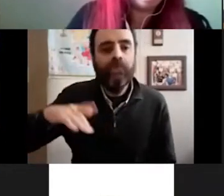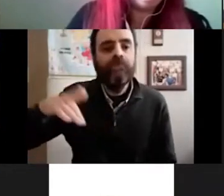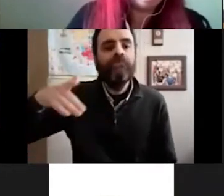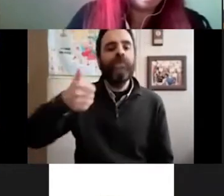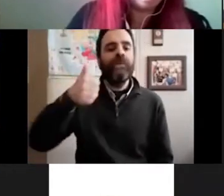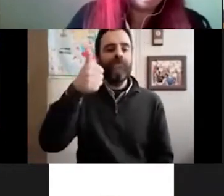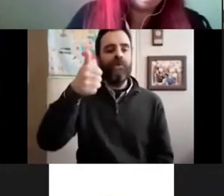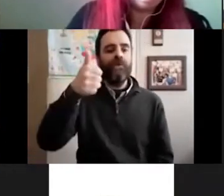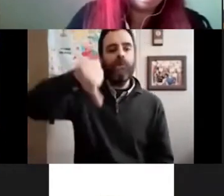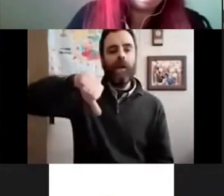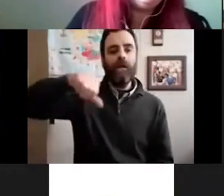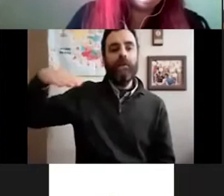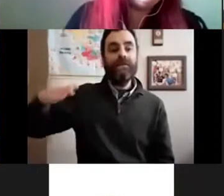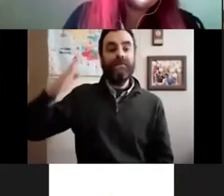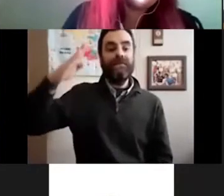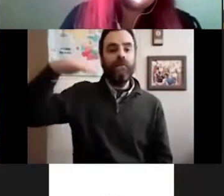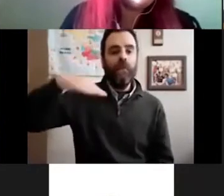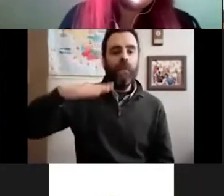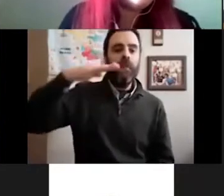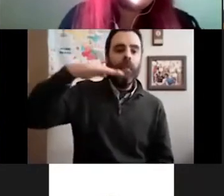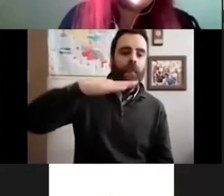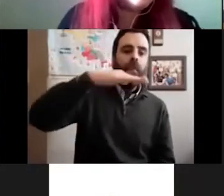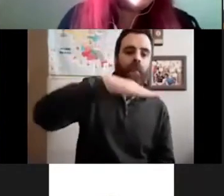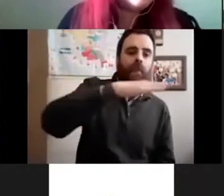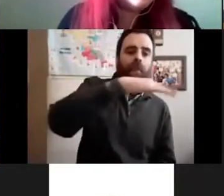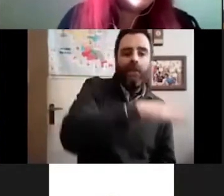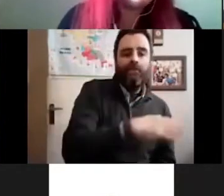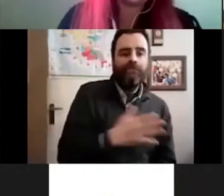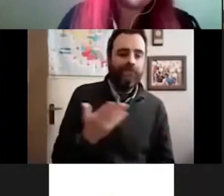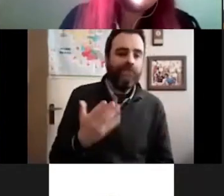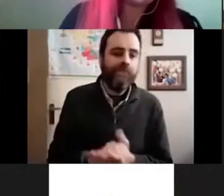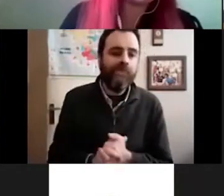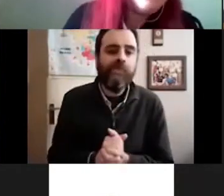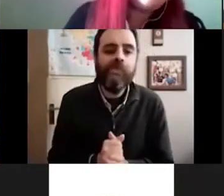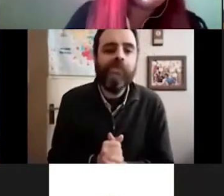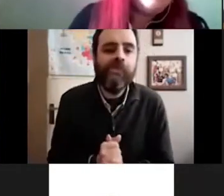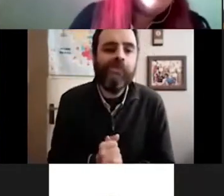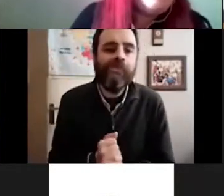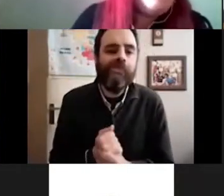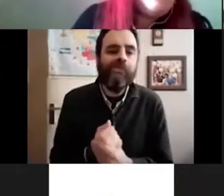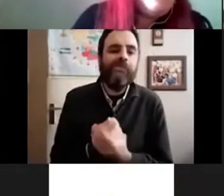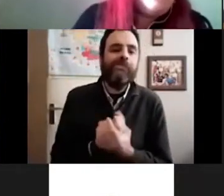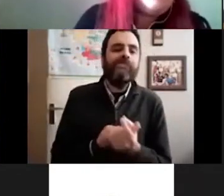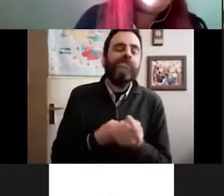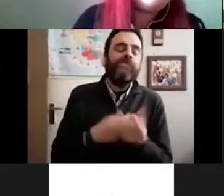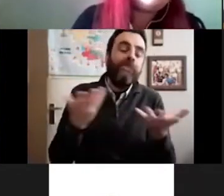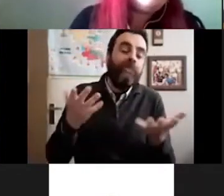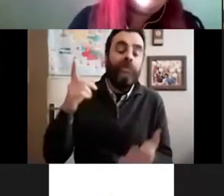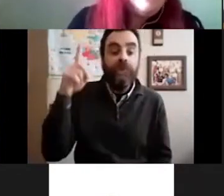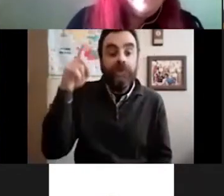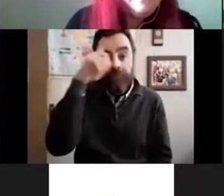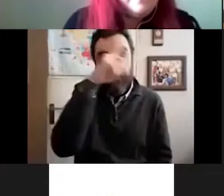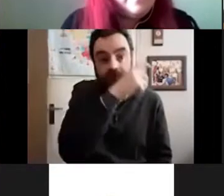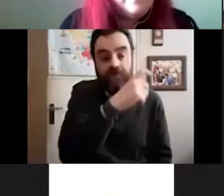De repente sube, baja la señal, de repente está bien, está mal, dice, es variable.